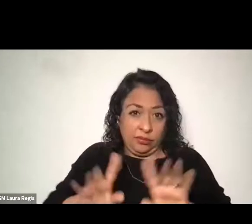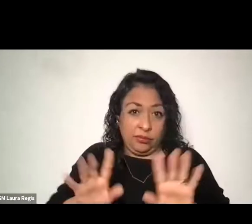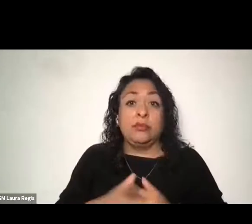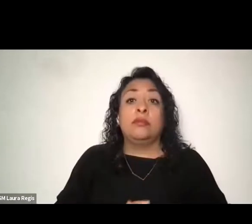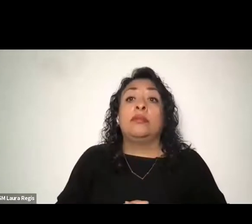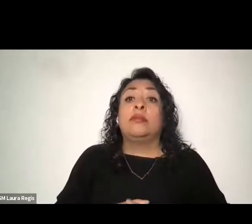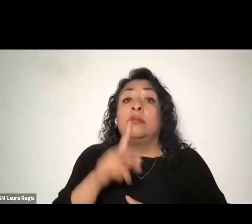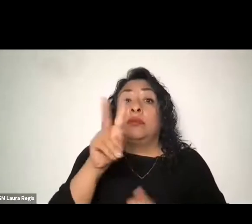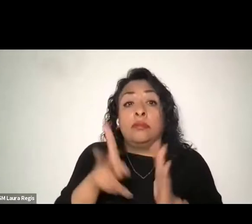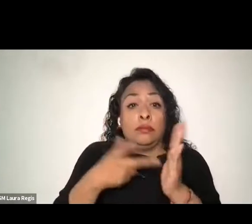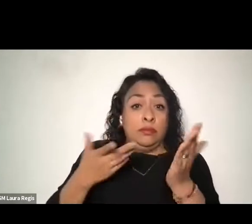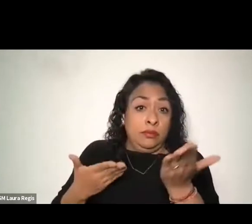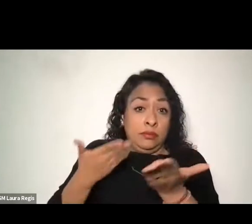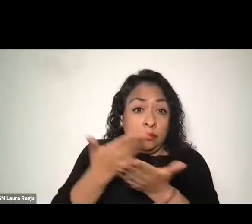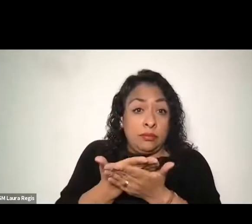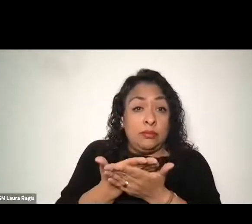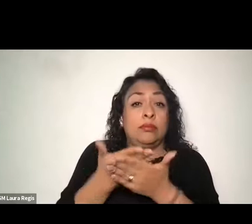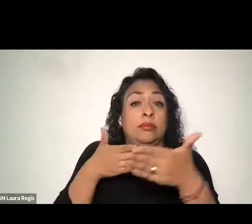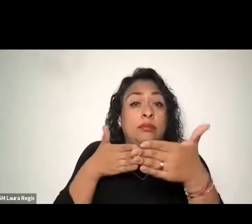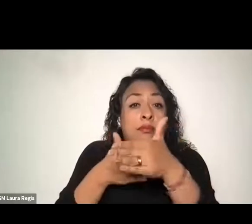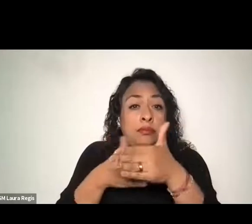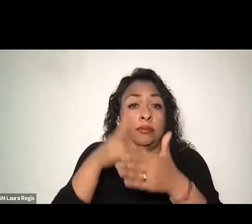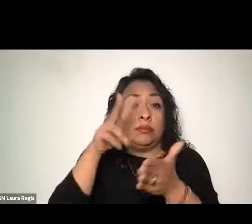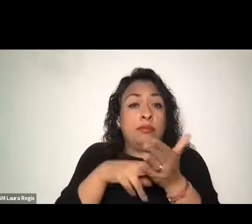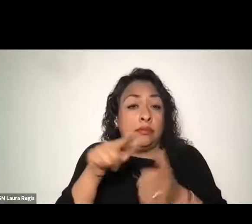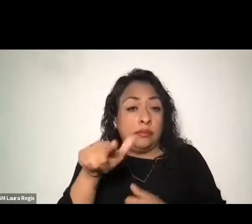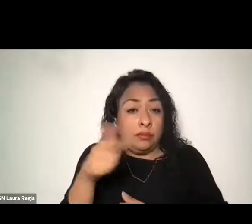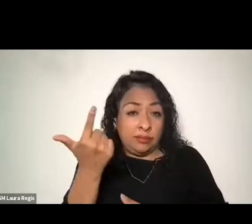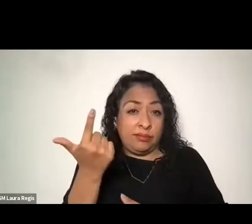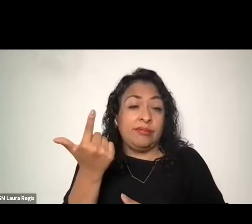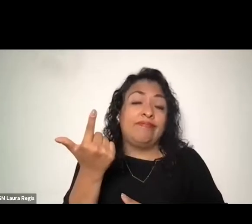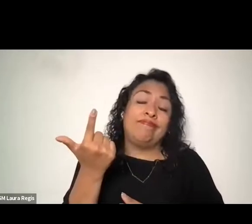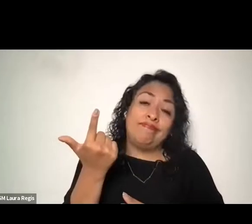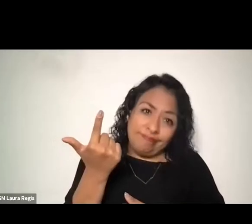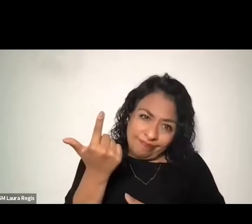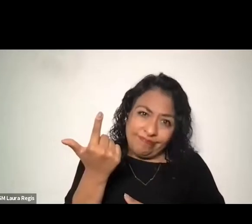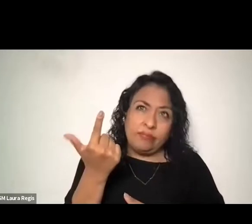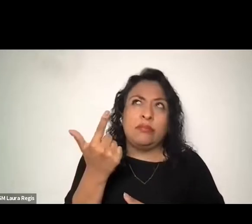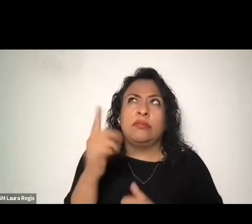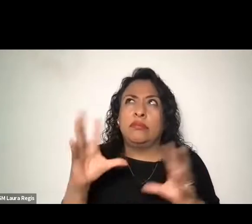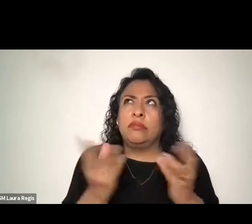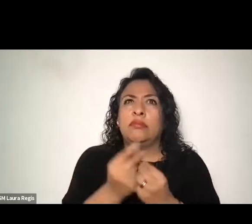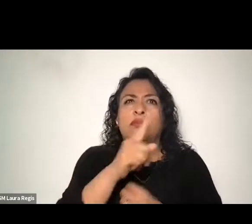la propuesta de topes deducibles para 2012 sería